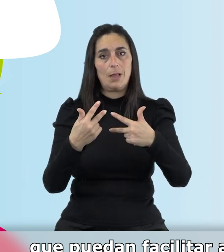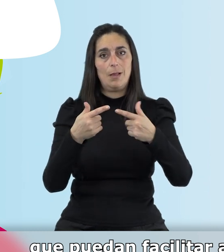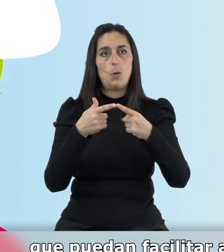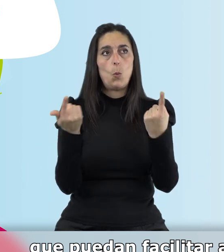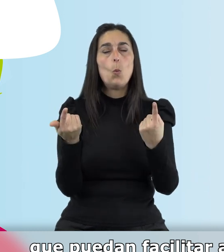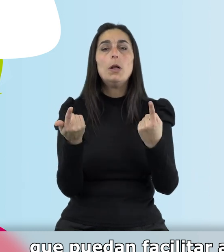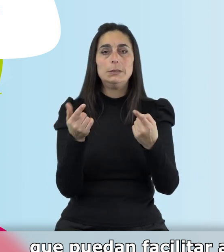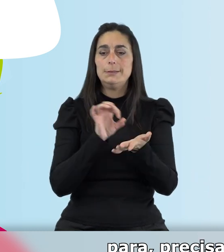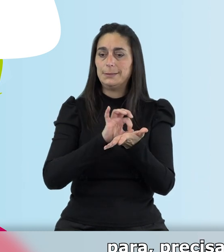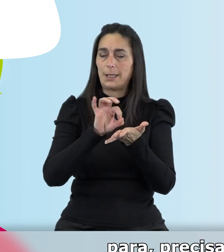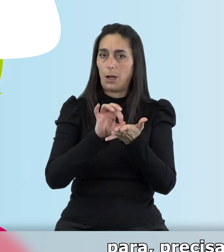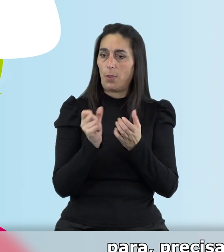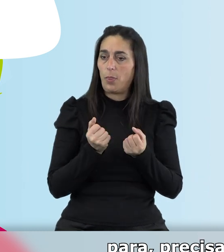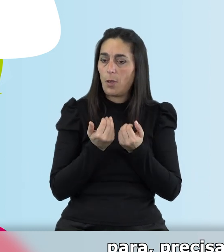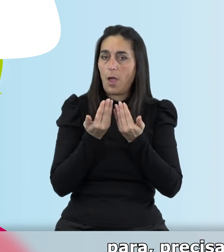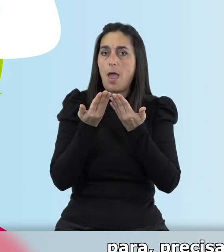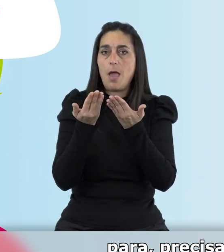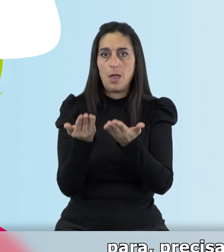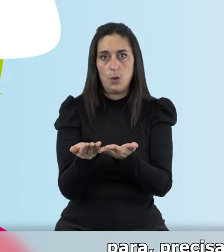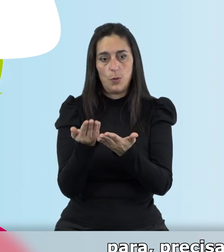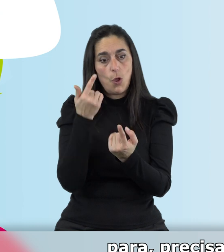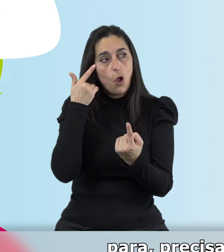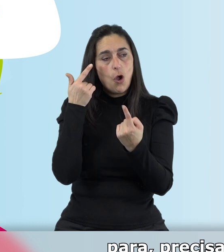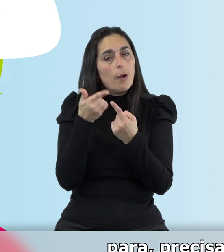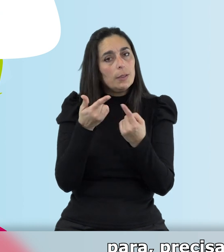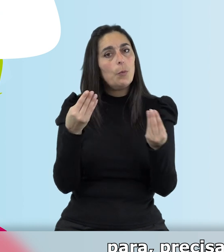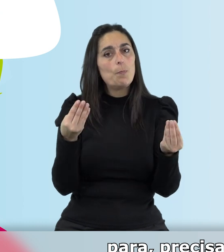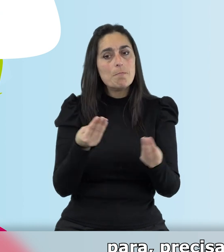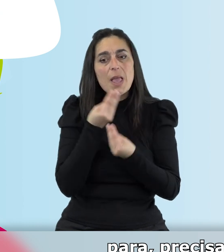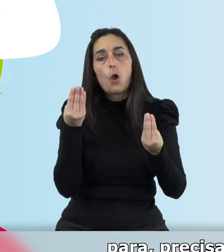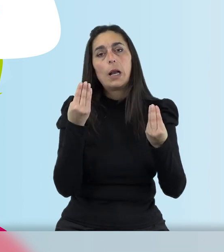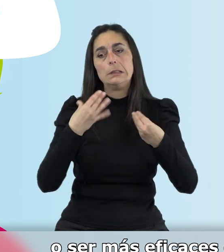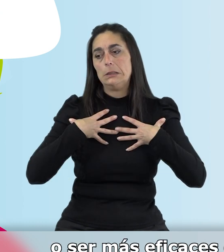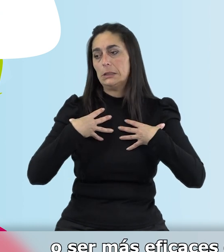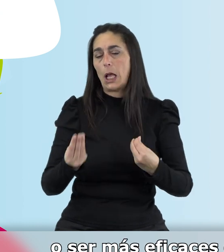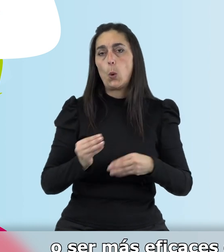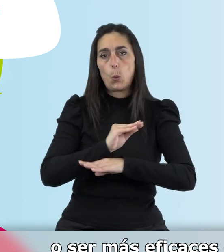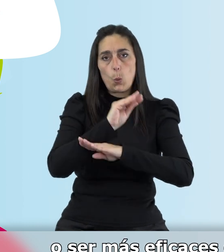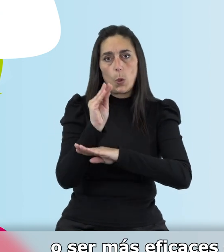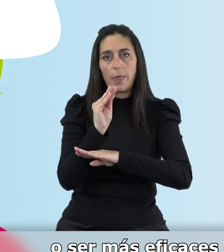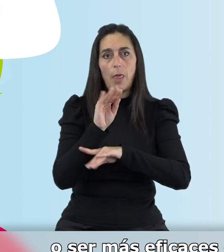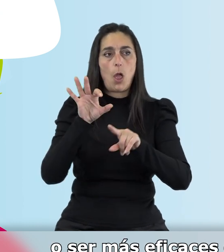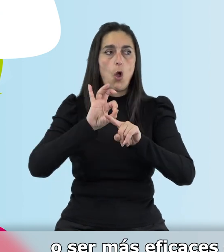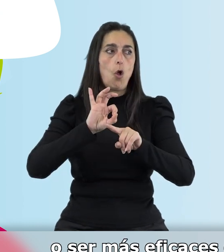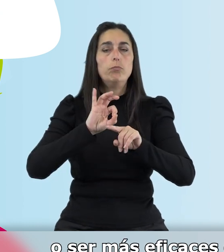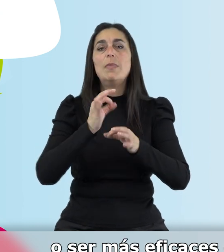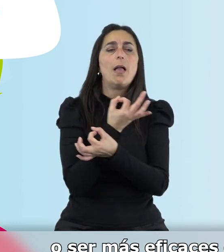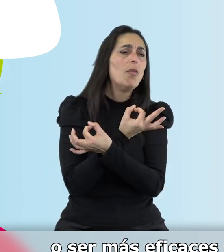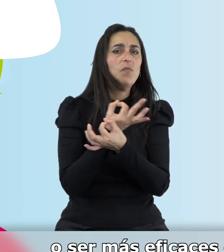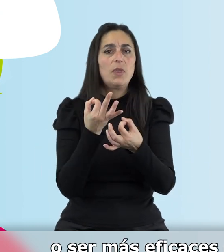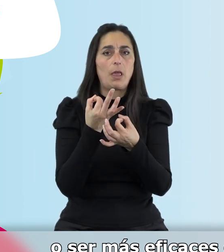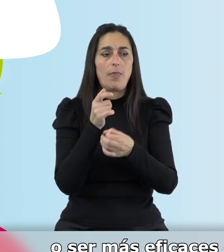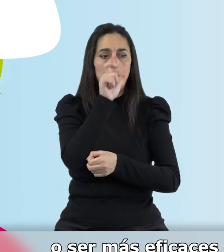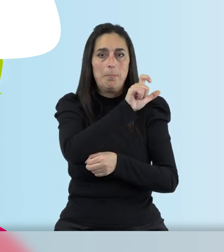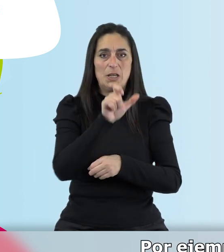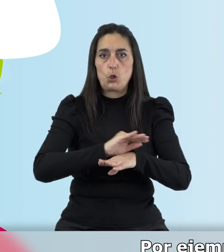diversos servicios para precisamente mejorar o cuidar su salud o ser más eficaces en el cuidado de las